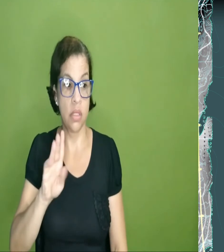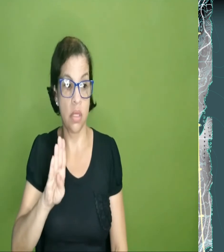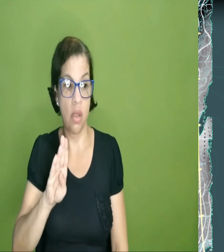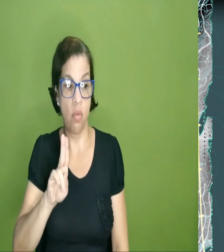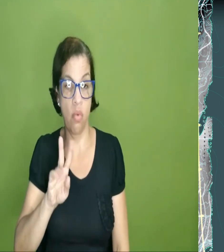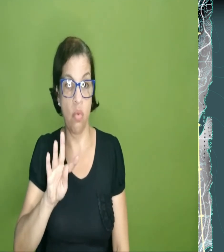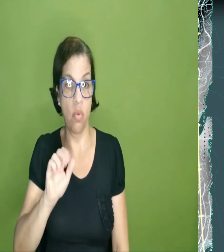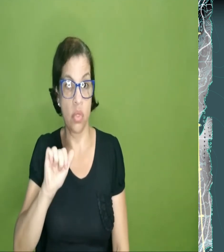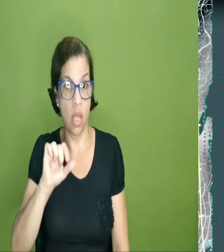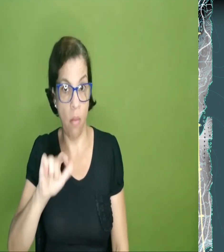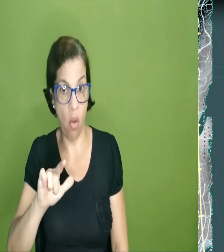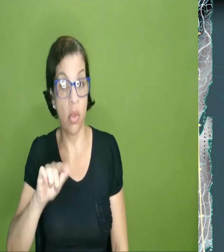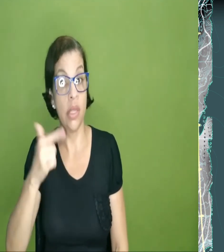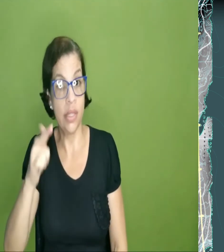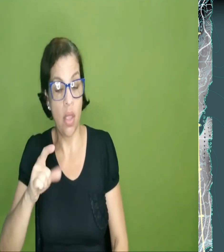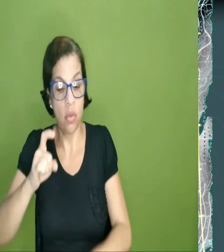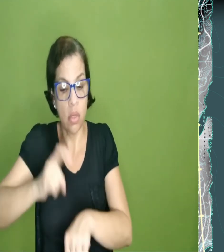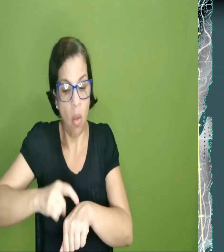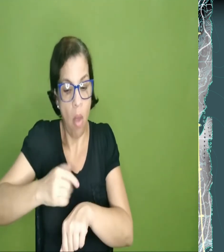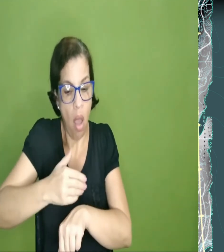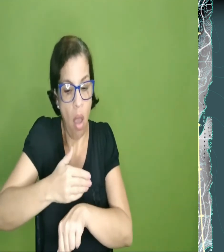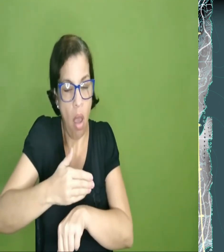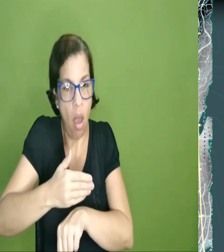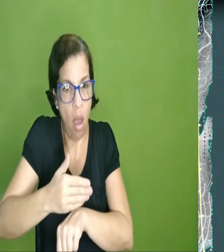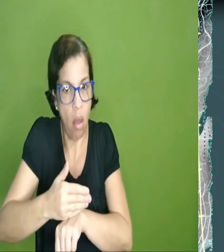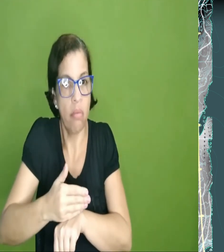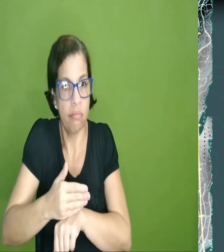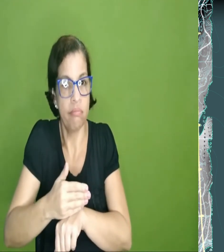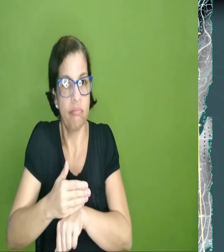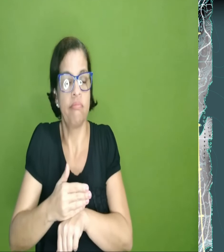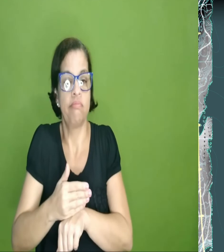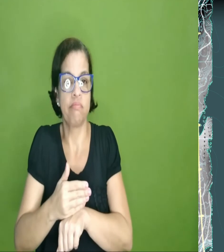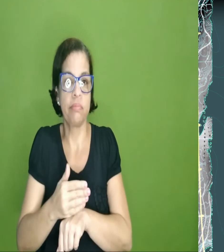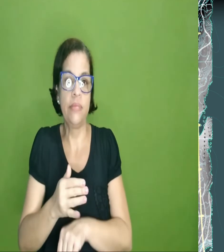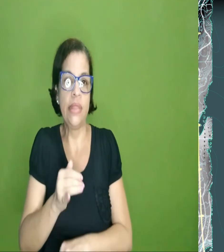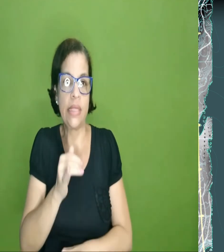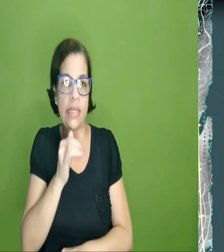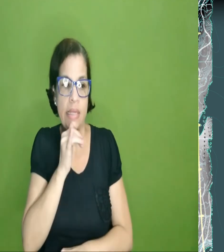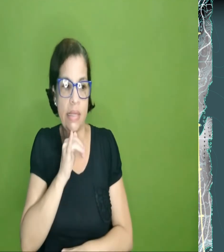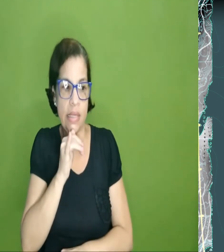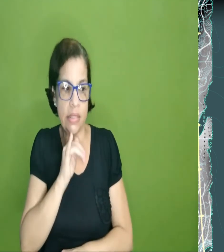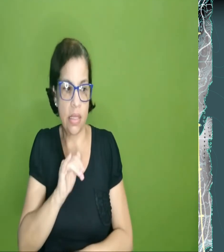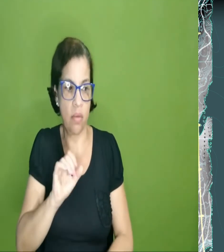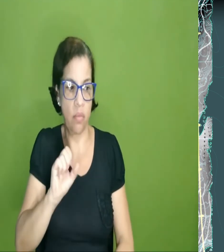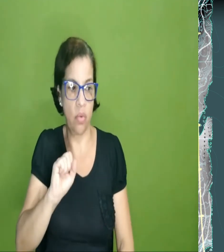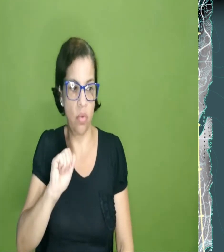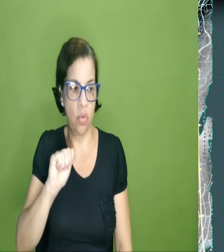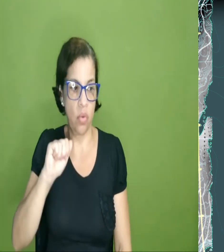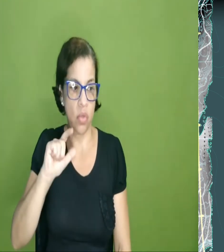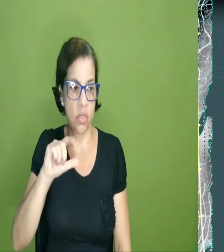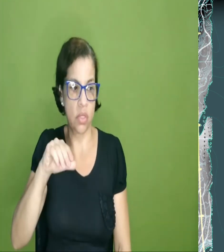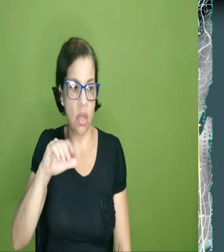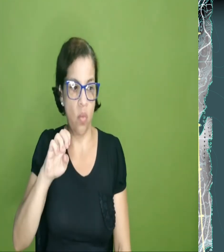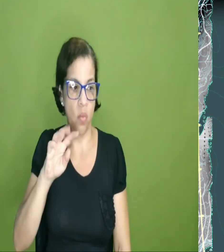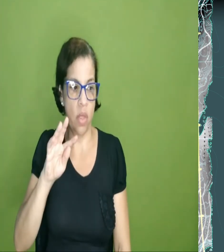que demoram mais para iniciar os efeitos, mas o efeito é duradouro, como, por exemplo, o salmeterol, o